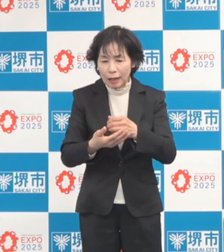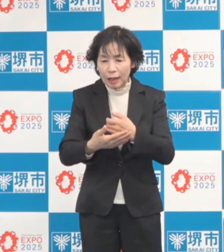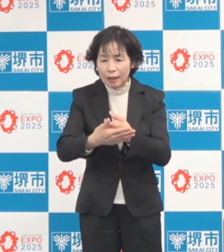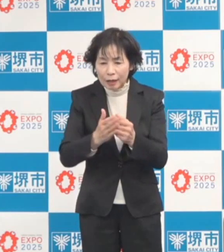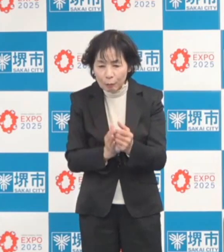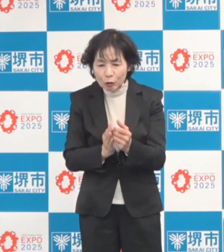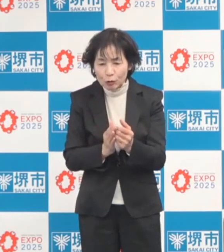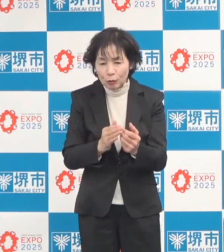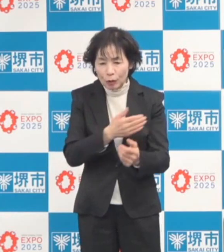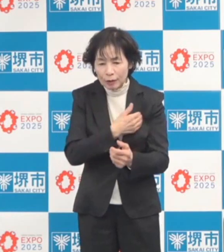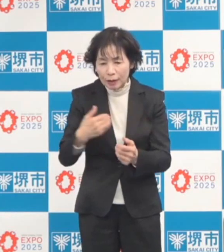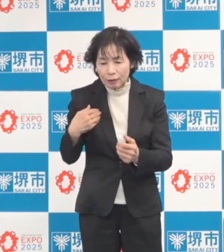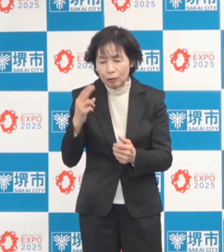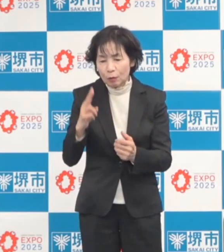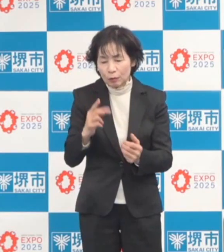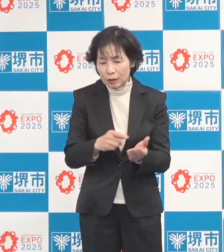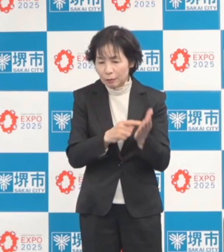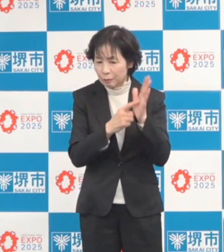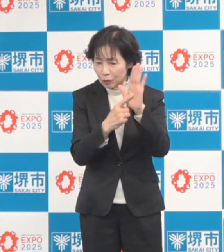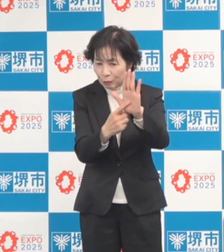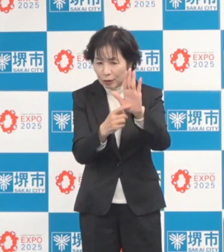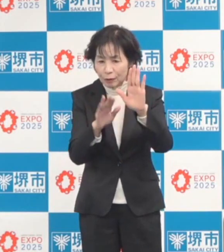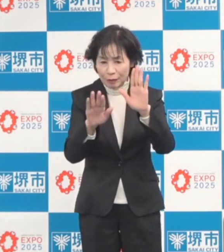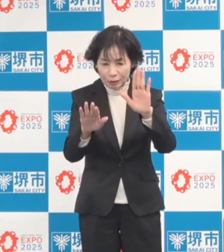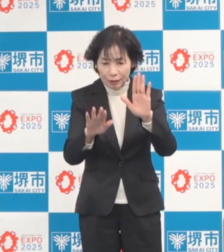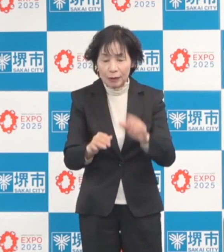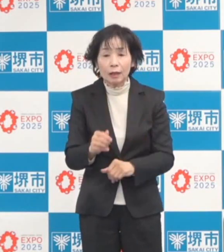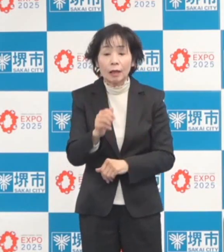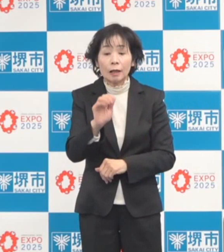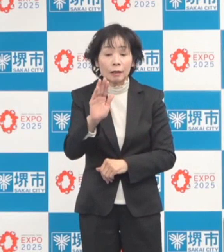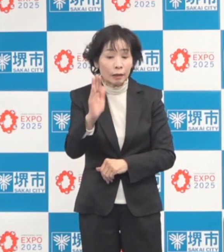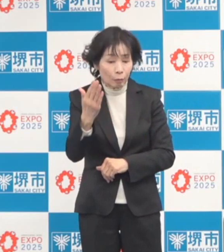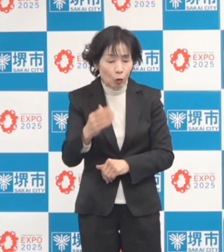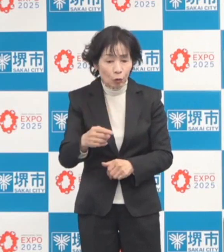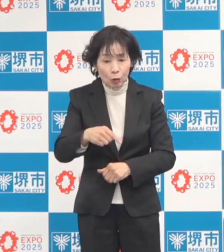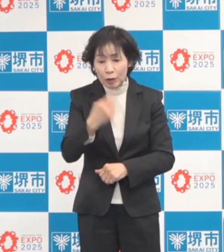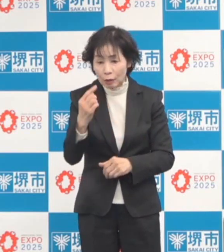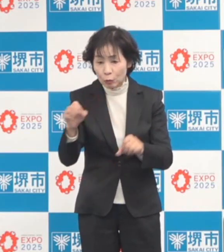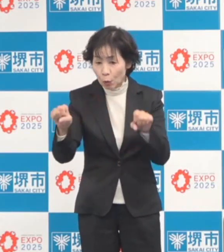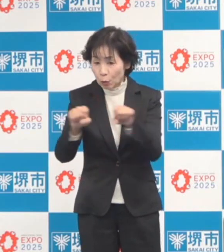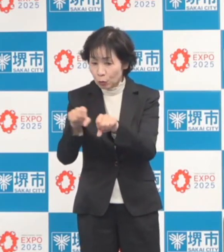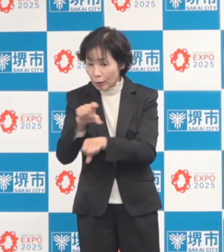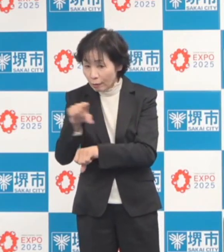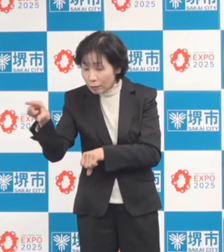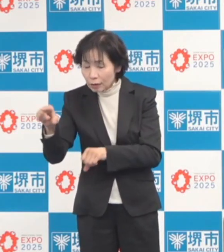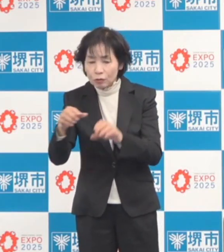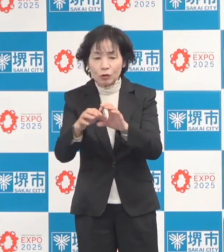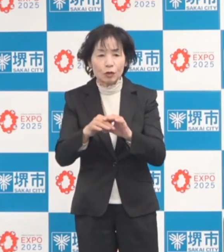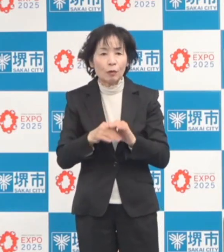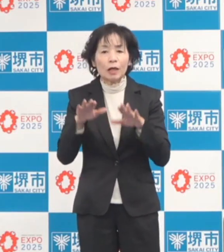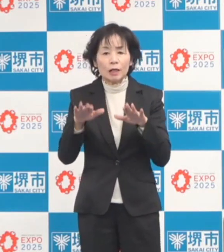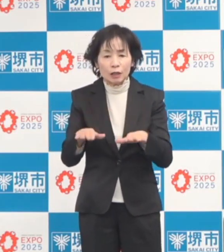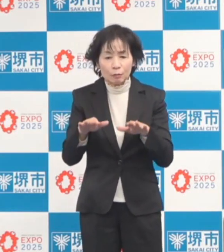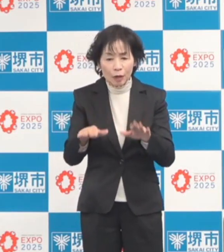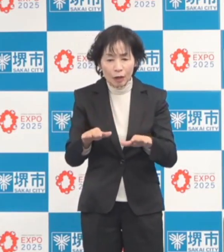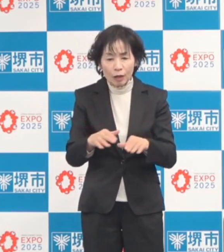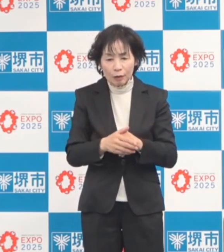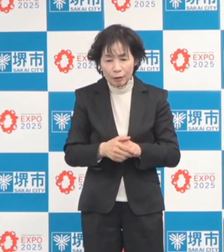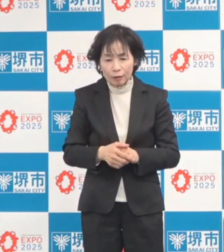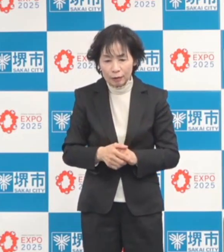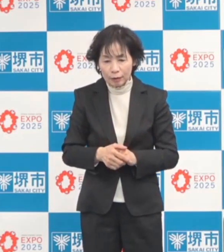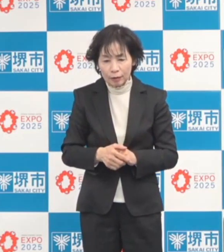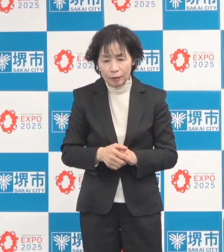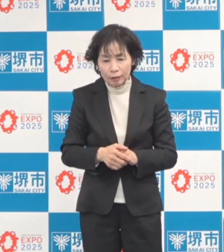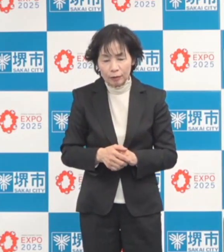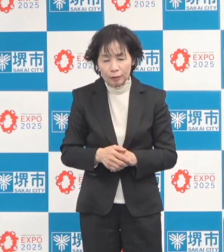針も示しております。ただこの100億円というところに関しては、今目標を定めているところについてはやは